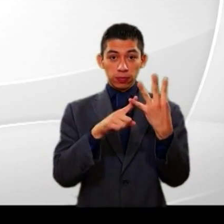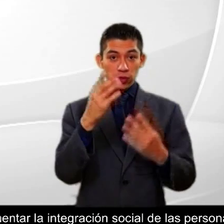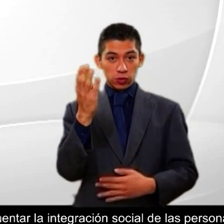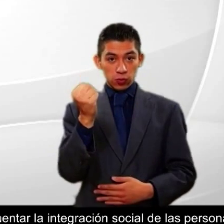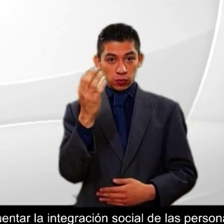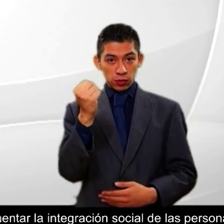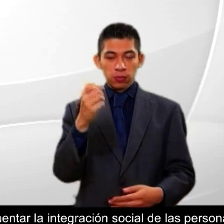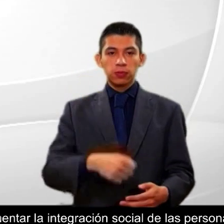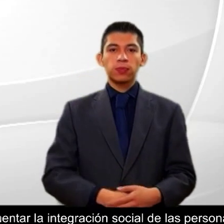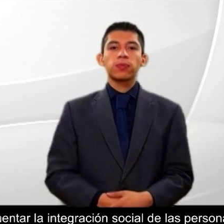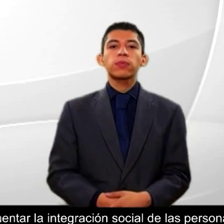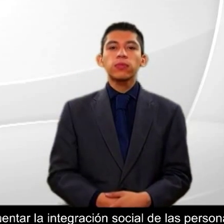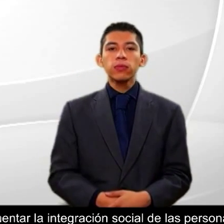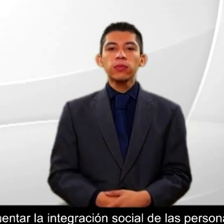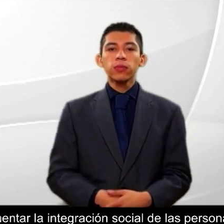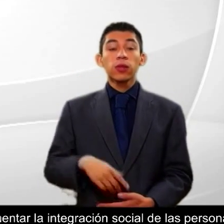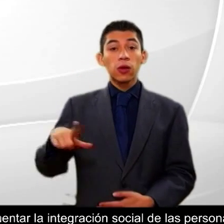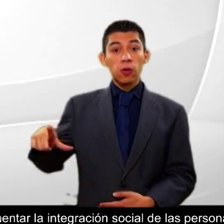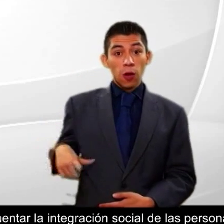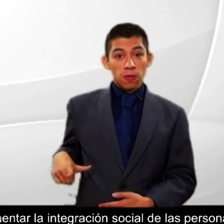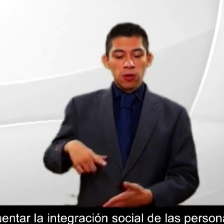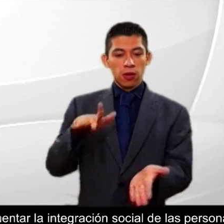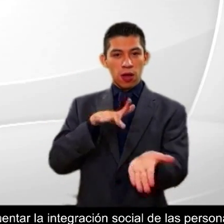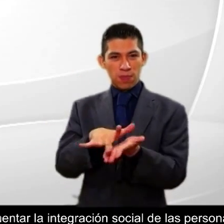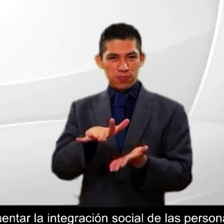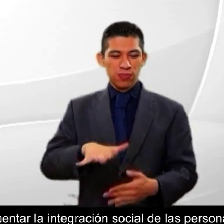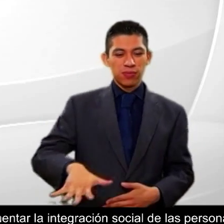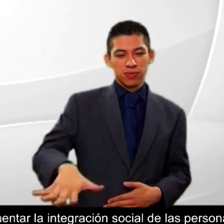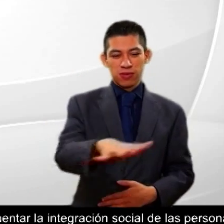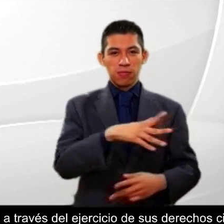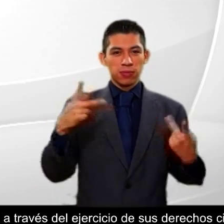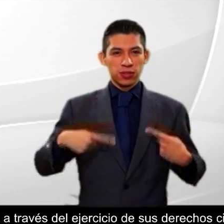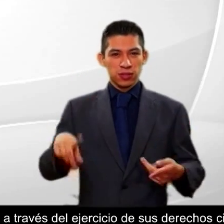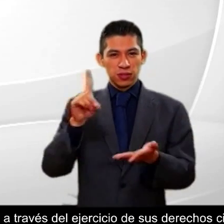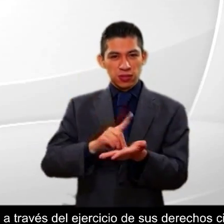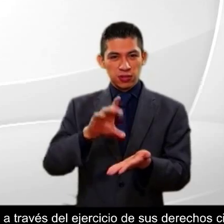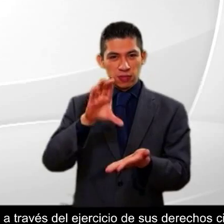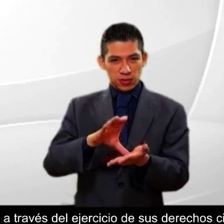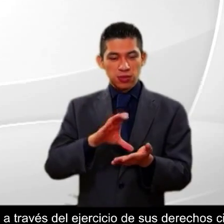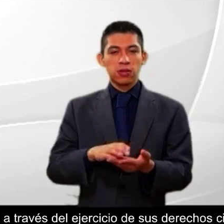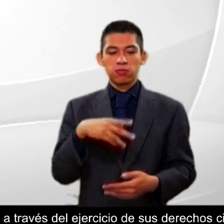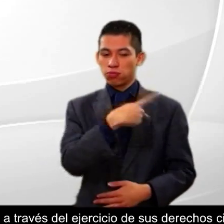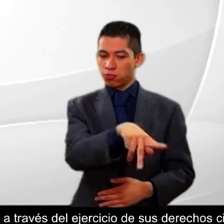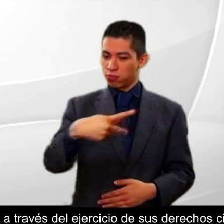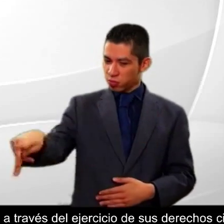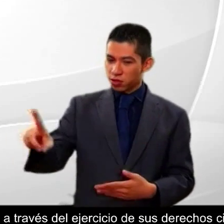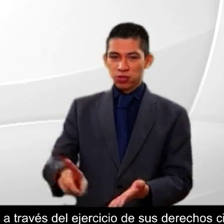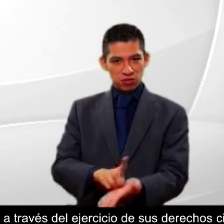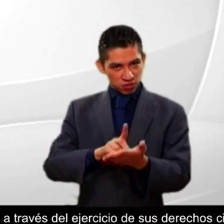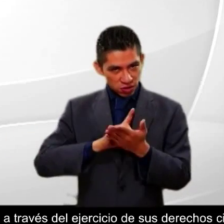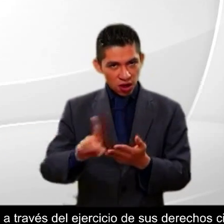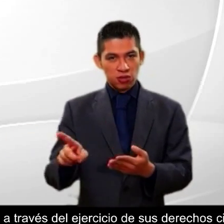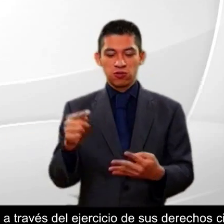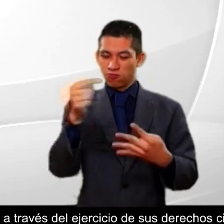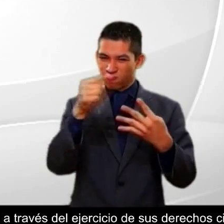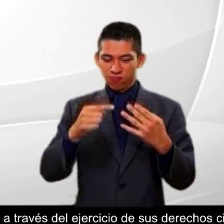9. Fomentar la integración social de las personas con discapacidad a través del ejercicio de sus derechos civiles y